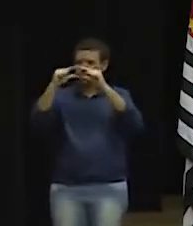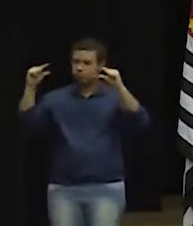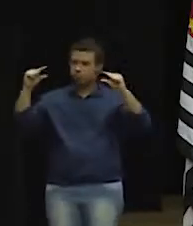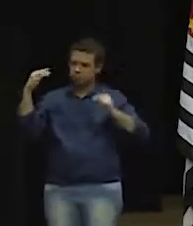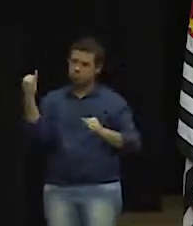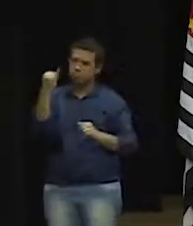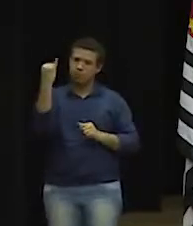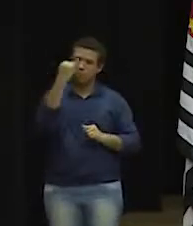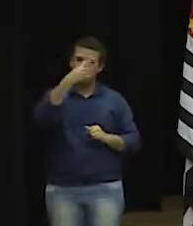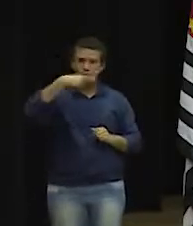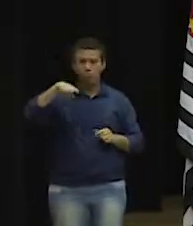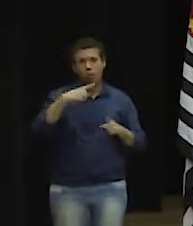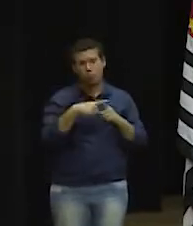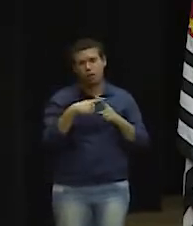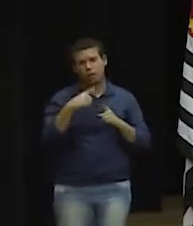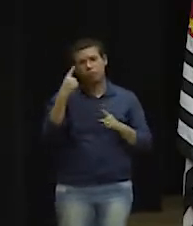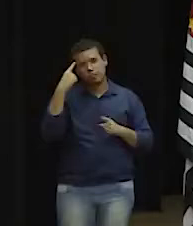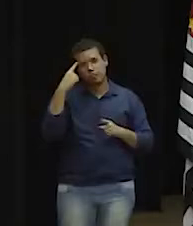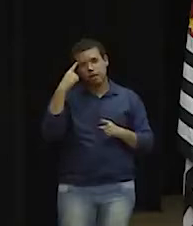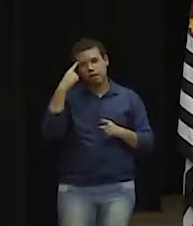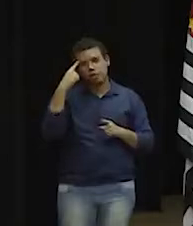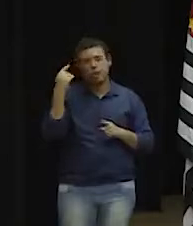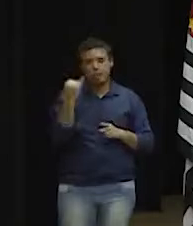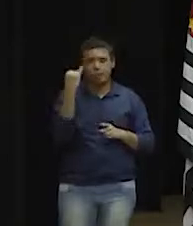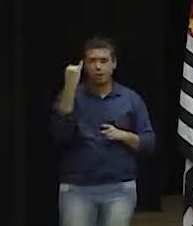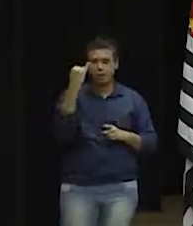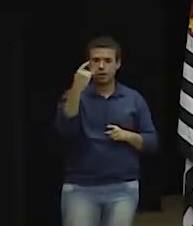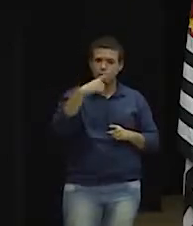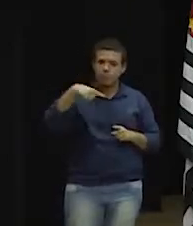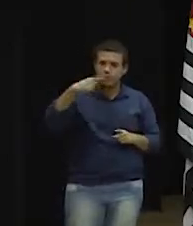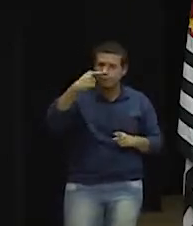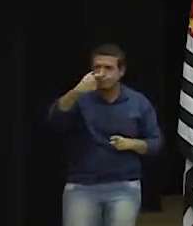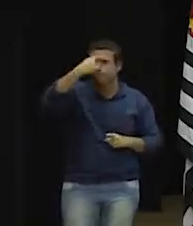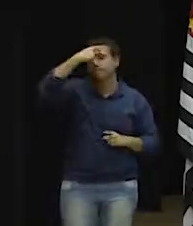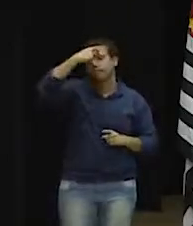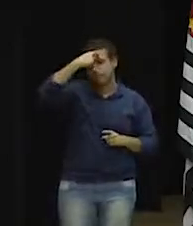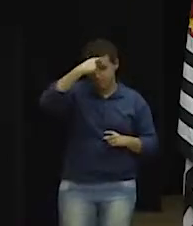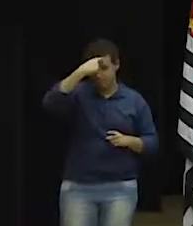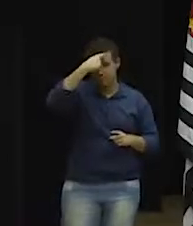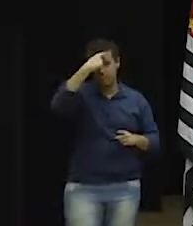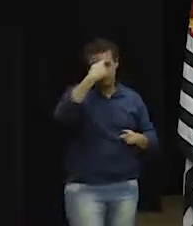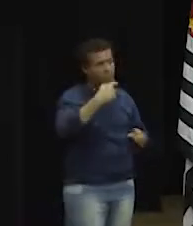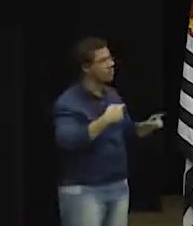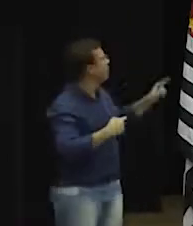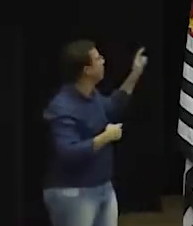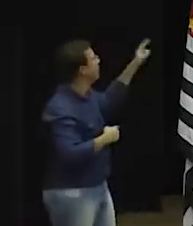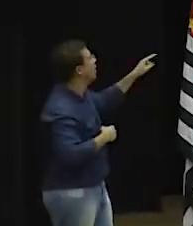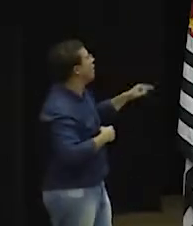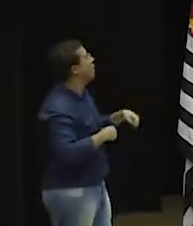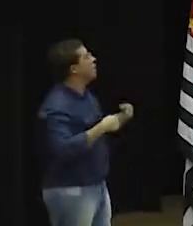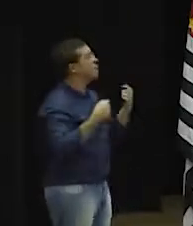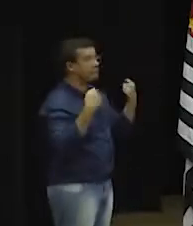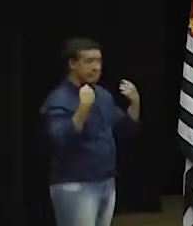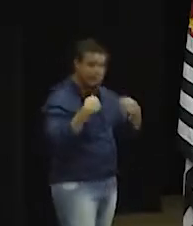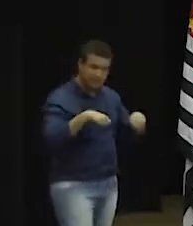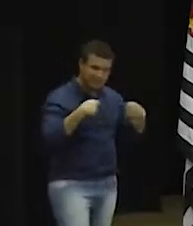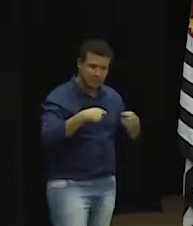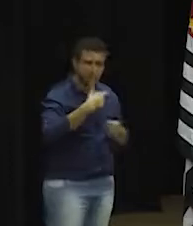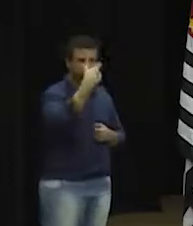Eu escolhi uma frase importante para trazer para vocês, porque eu acredito que isso vai trazer alguma consciência para